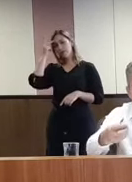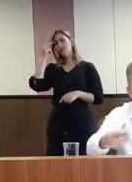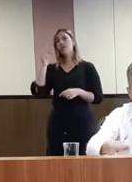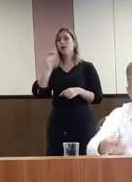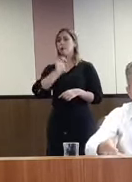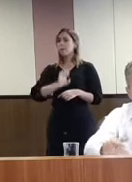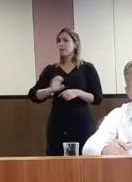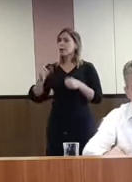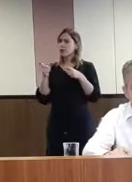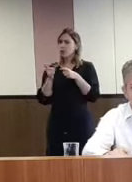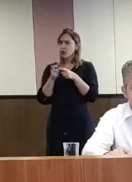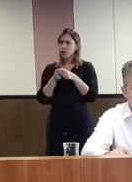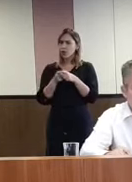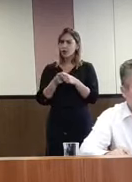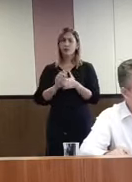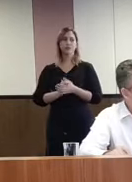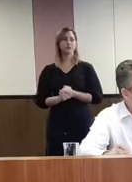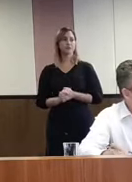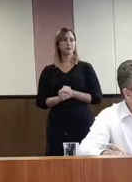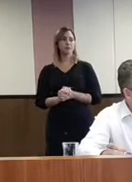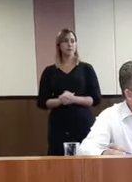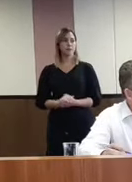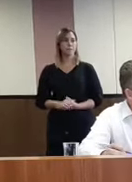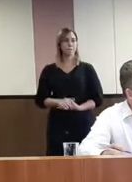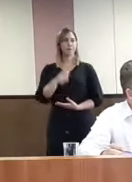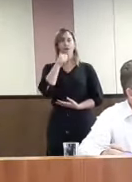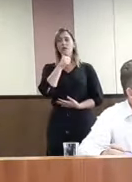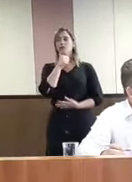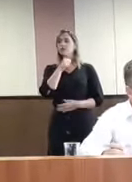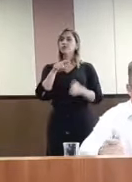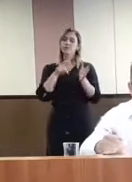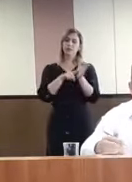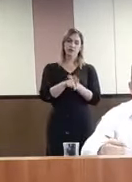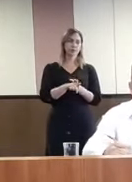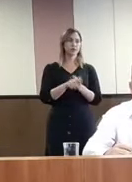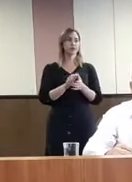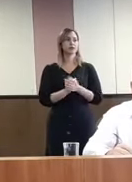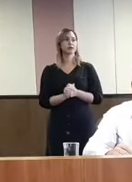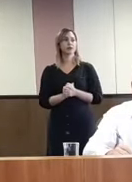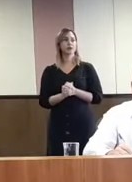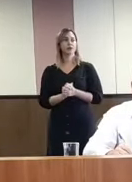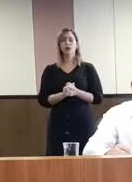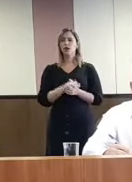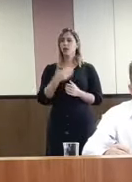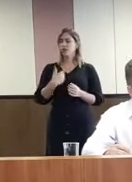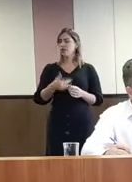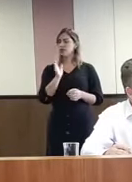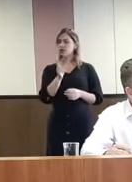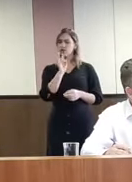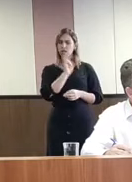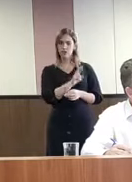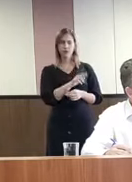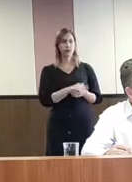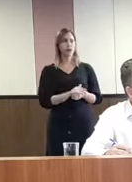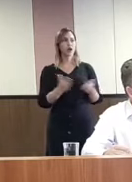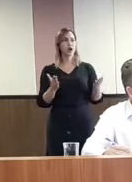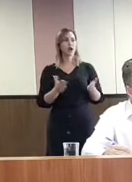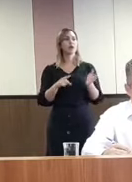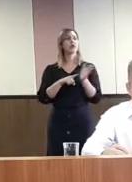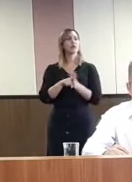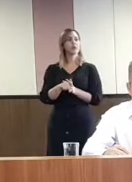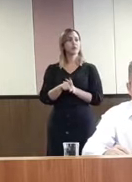pequeno empresários de Mato Grosso. Edna Araújo e Anderson de Sinop, o governador já respondeu a pergunta de vocês, agora uma pergunta do